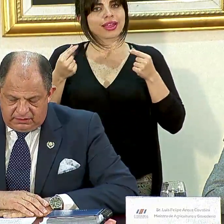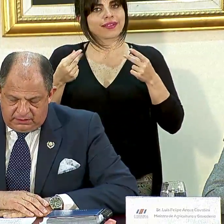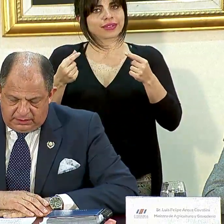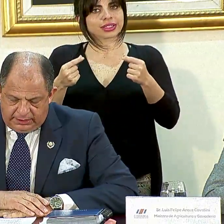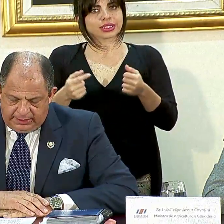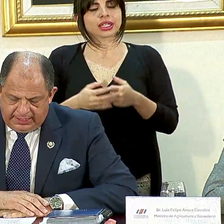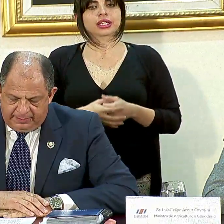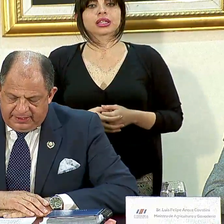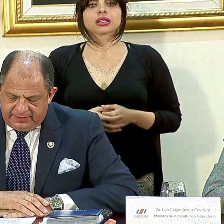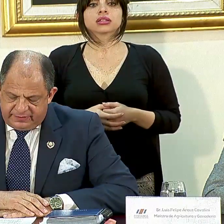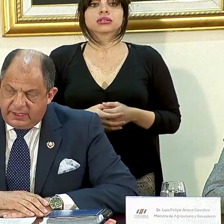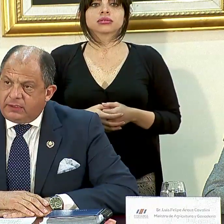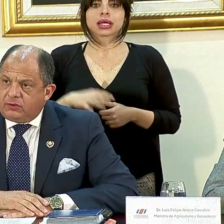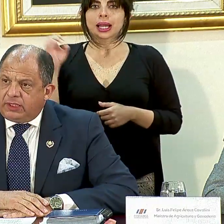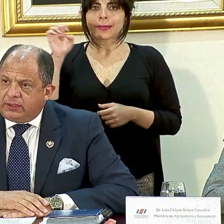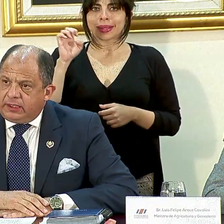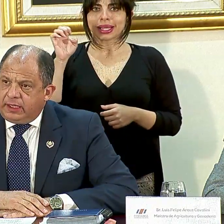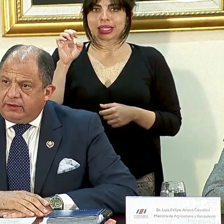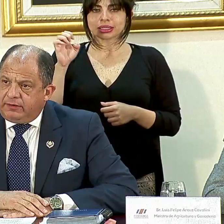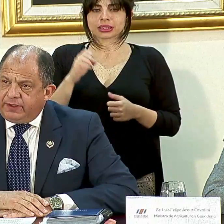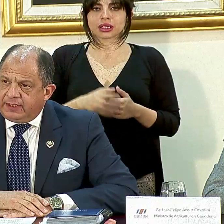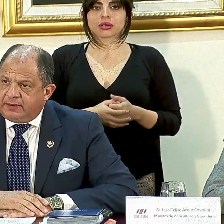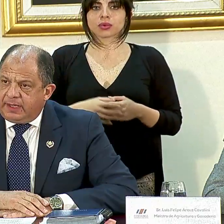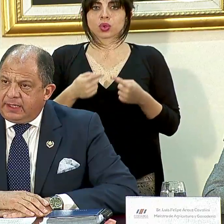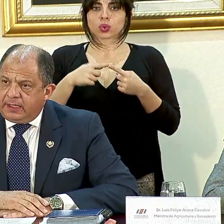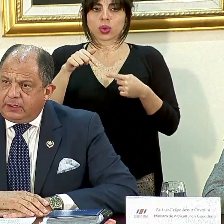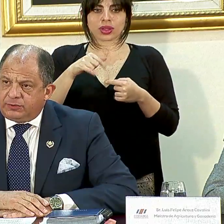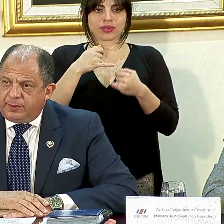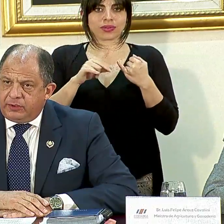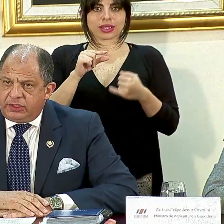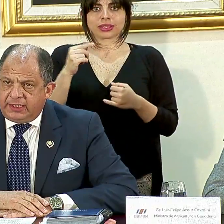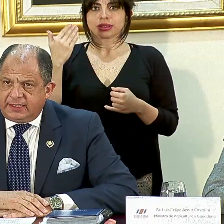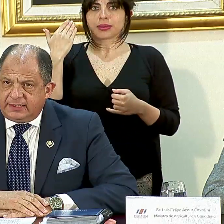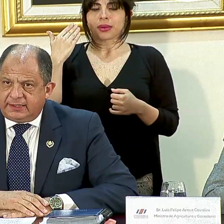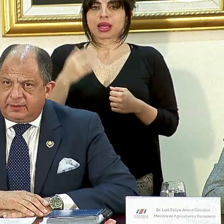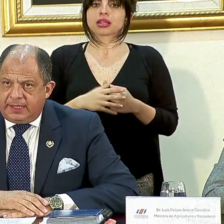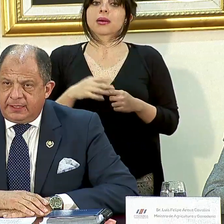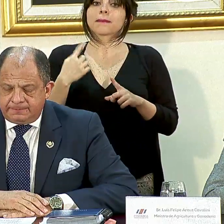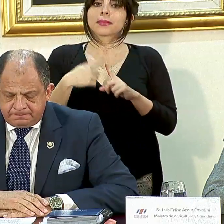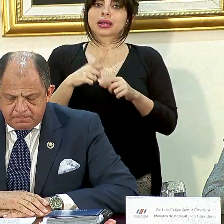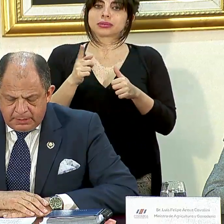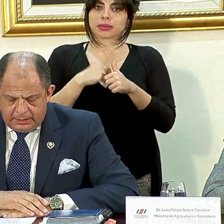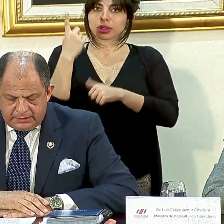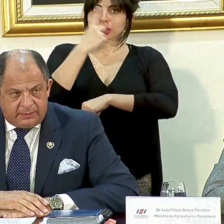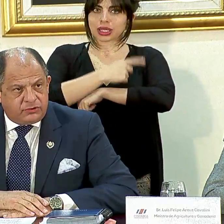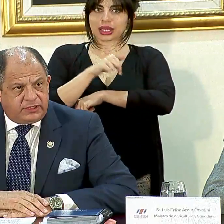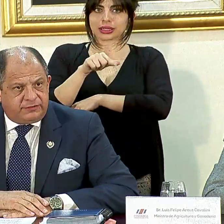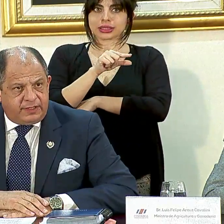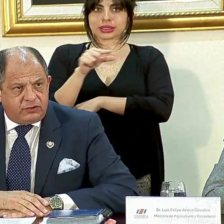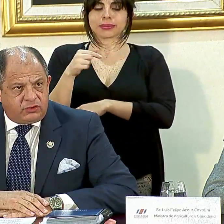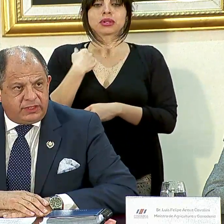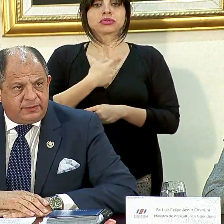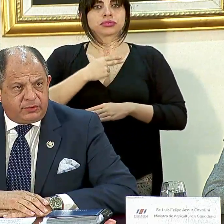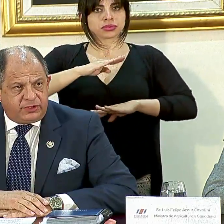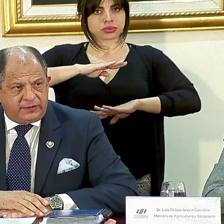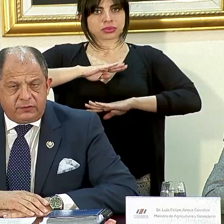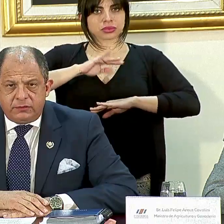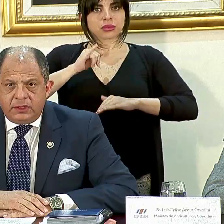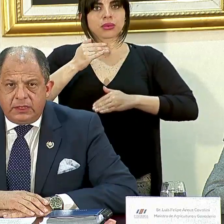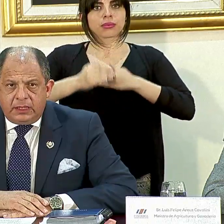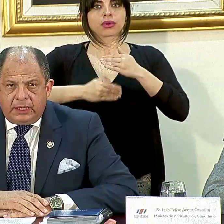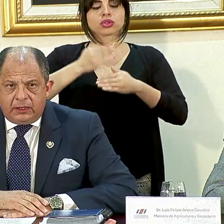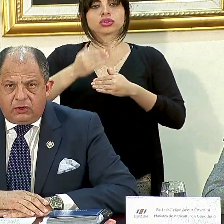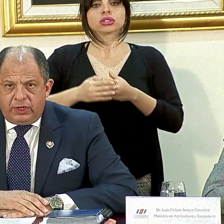eficiente la emergencia durante el fin de semana y los primeros días de esta semana. Estamos satisfechos con ese